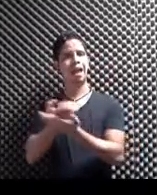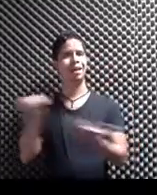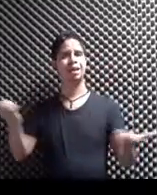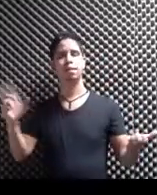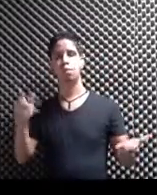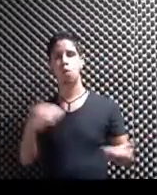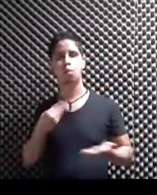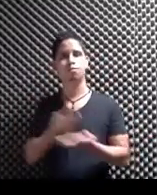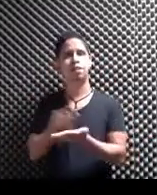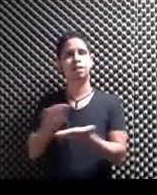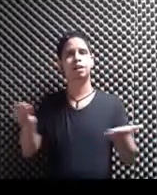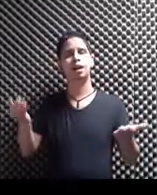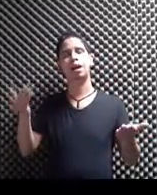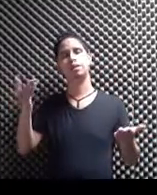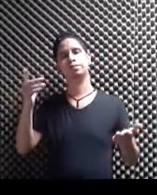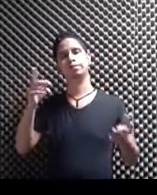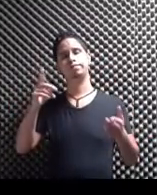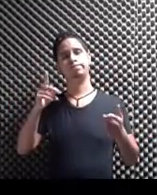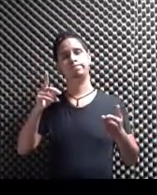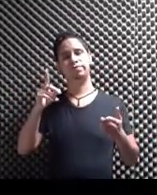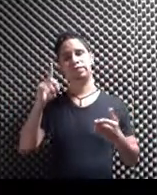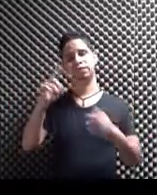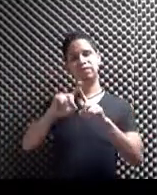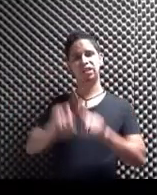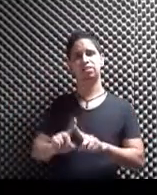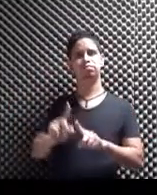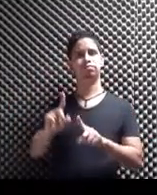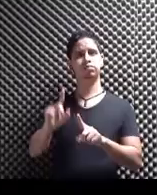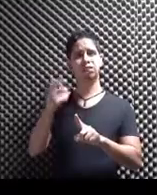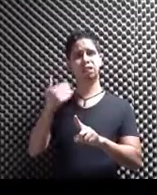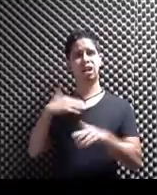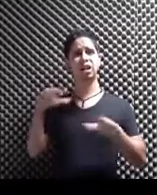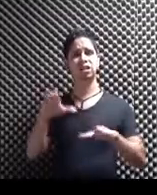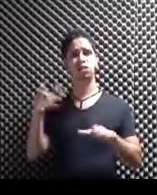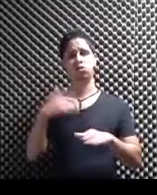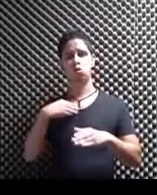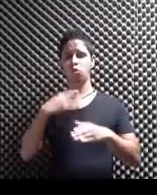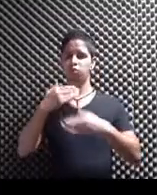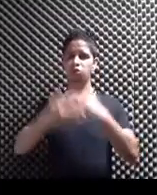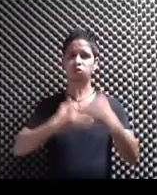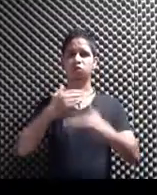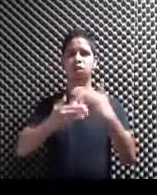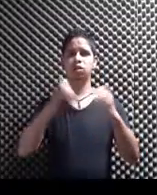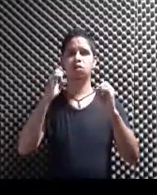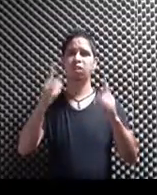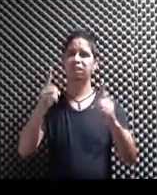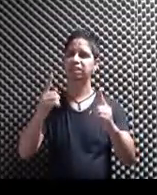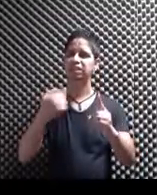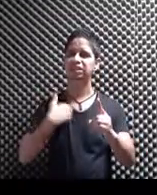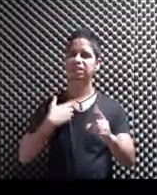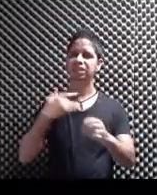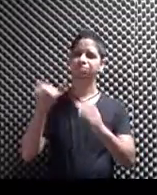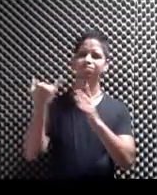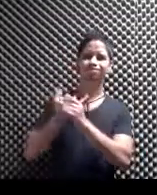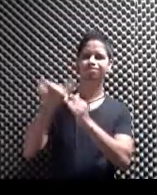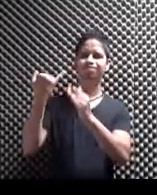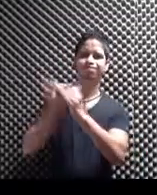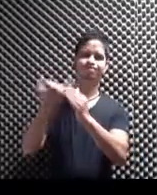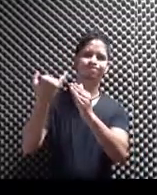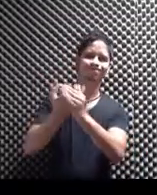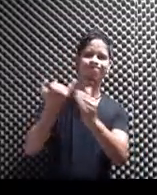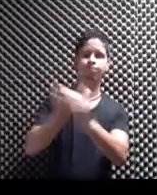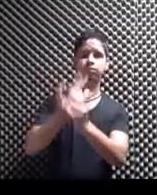materiales, referidos a rehabilitación vocacional, ocasionando que su proceso educativo haya sido bastante interrumpido por